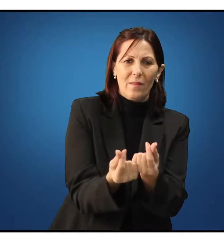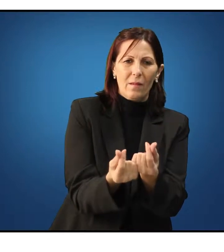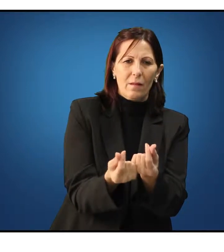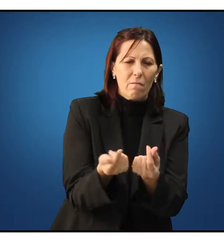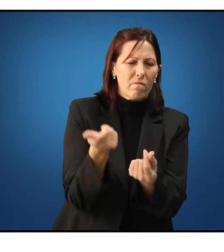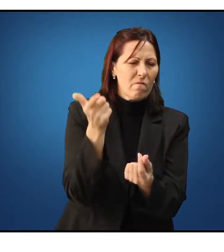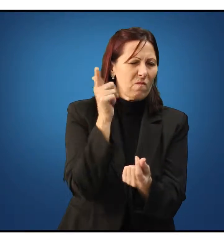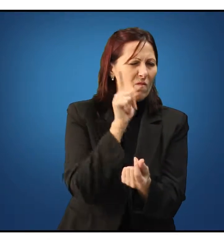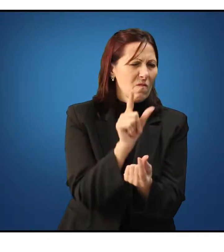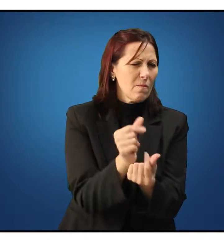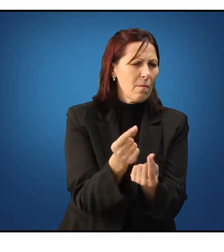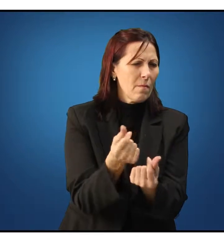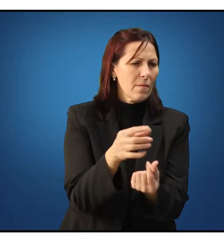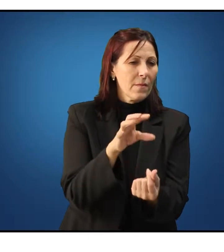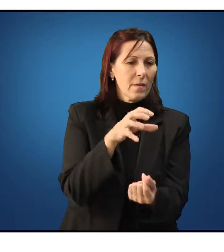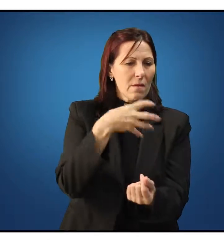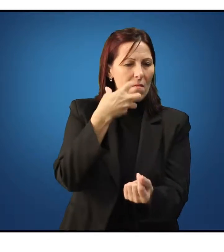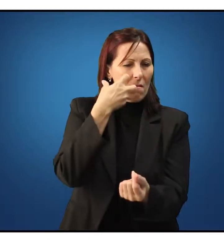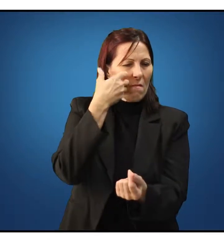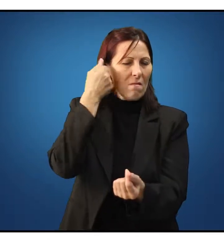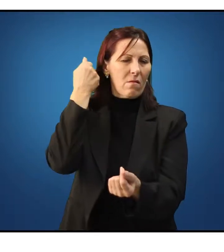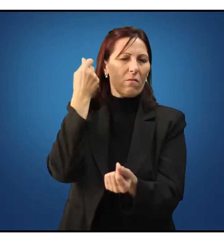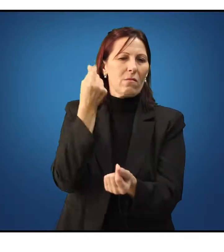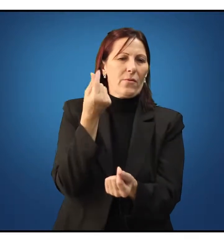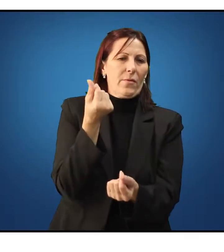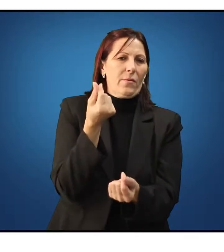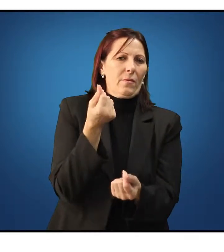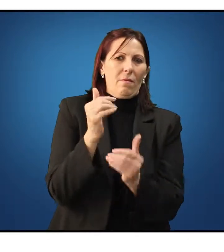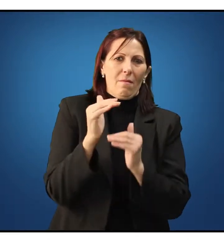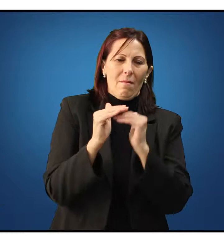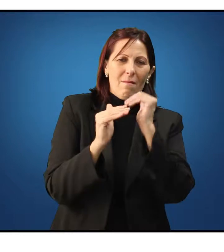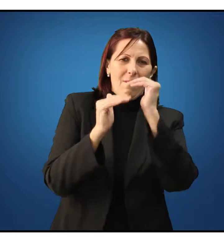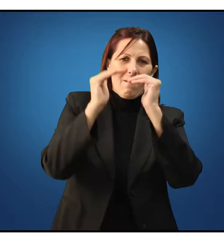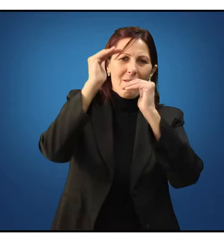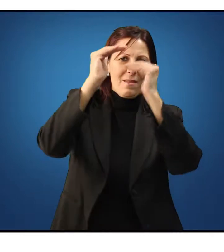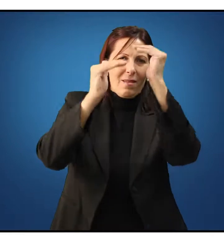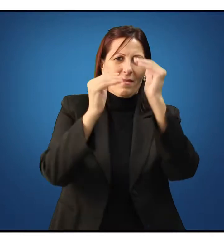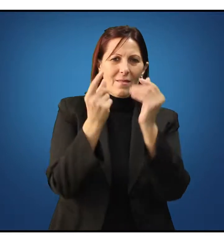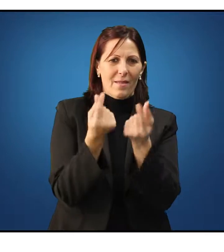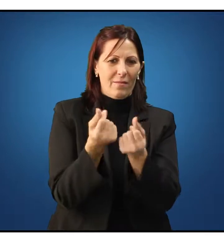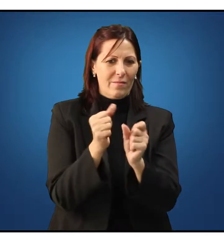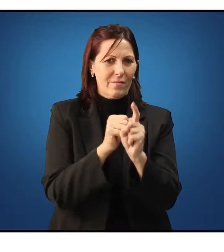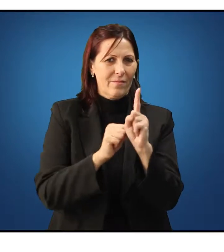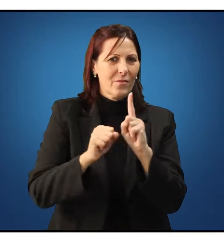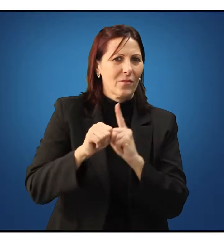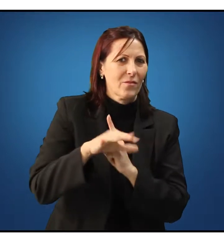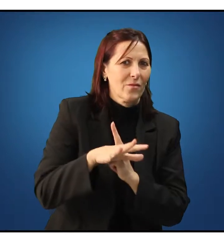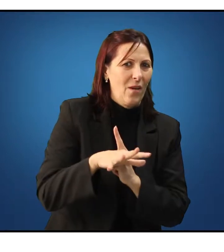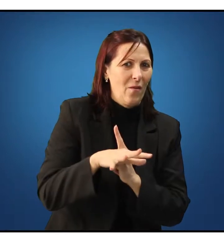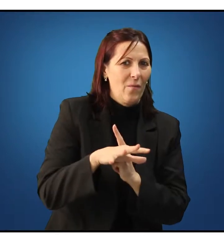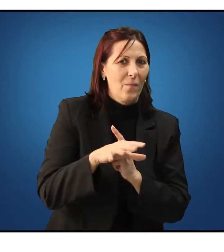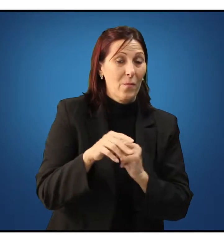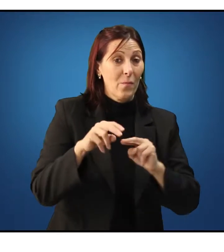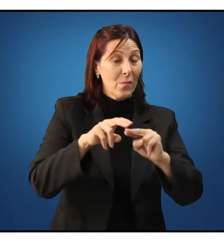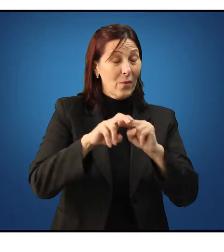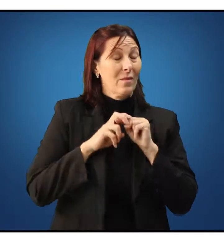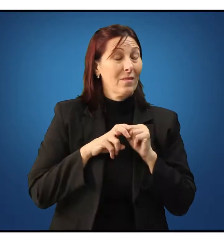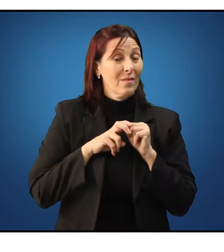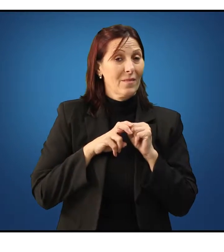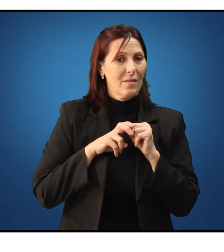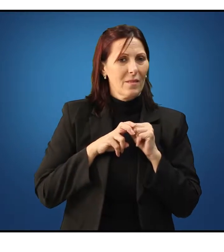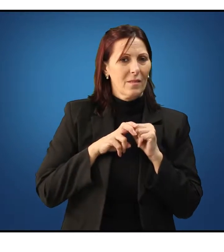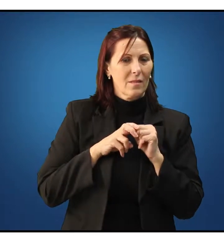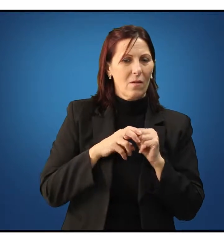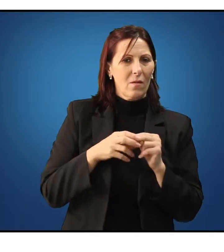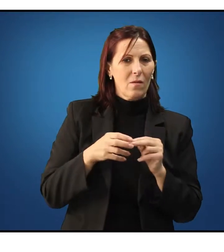vantagem e fazer crescer socialmente, economicamente. Para isso, o capitalismo